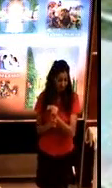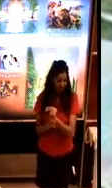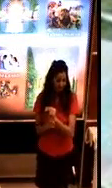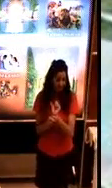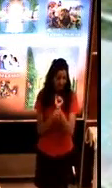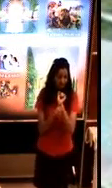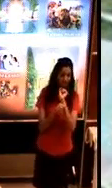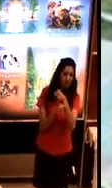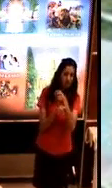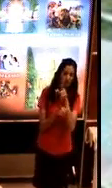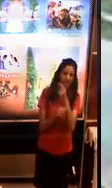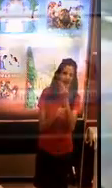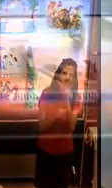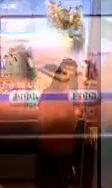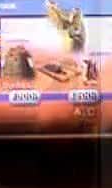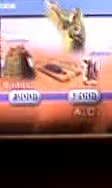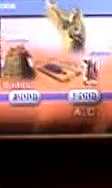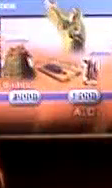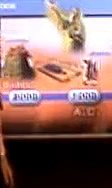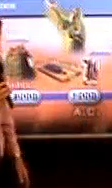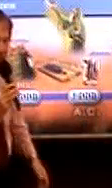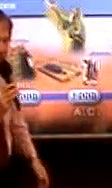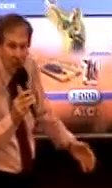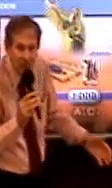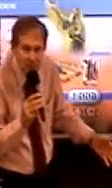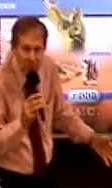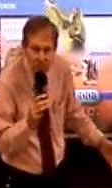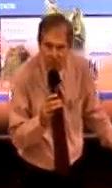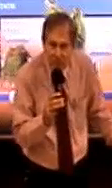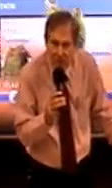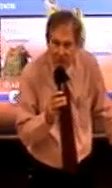el poder de Cristo que venció en la cruz del Calvario.